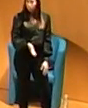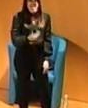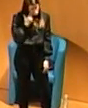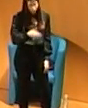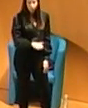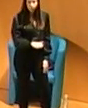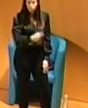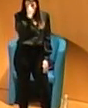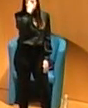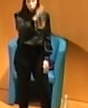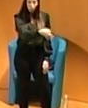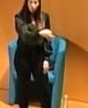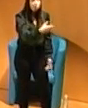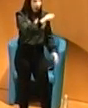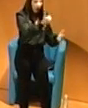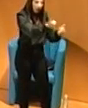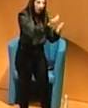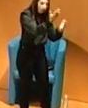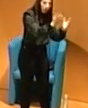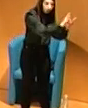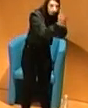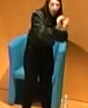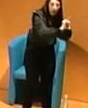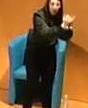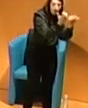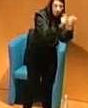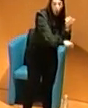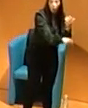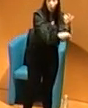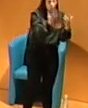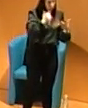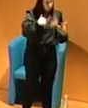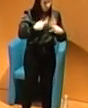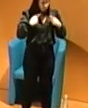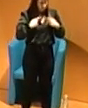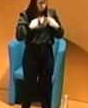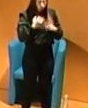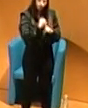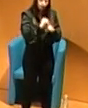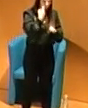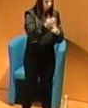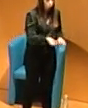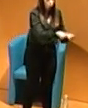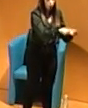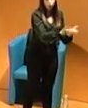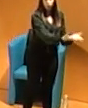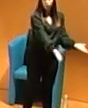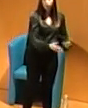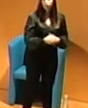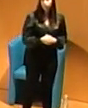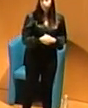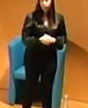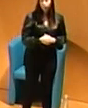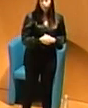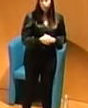faut qu'elle ait des amis, il faut qu'elle ait une belle vie. Et tant que je suis vivante et que je vais me battre pour ça. Voilà, je vais me battre pour ça.